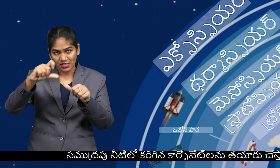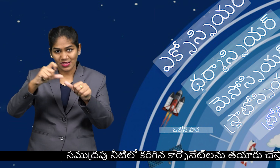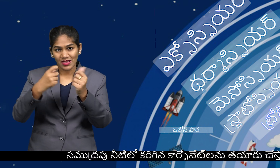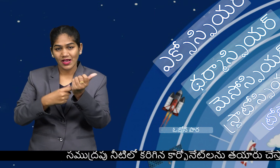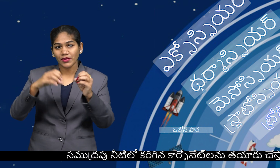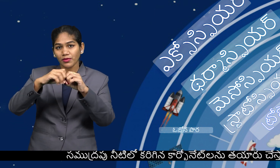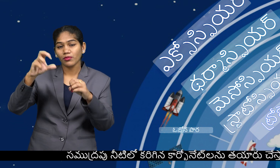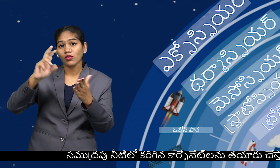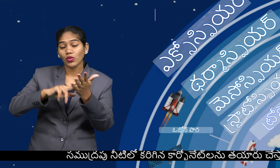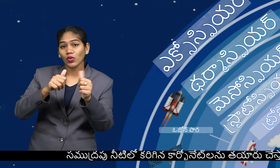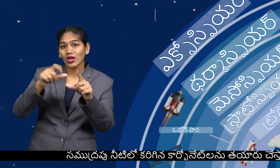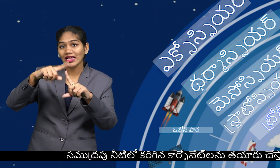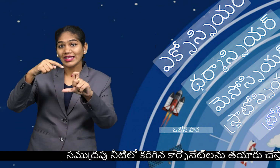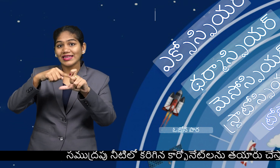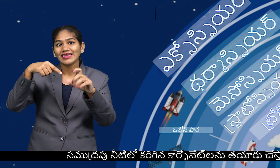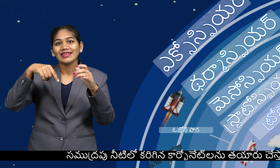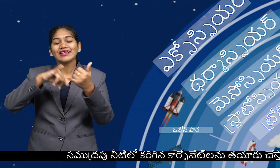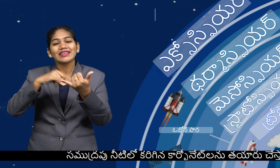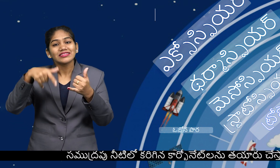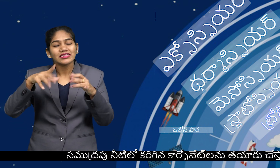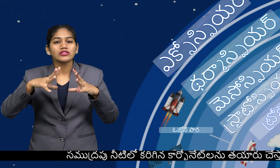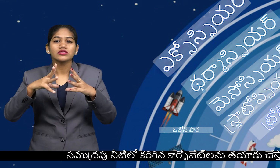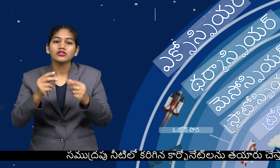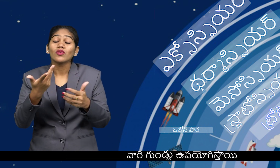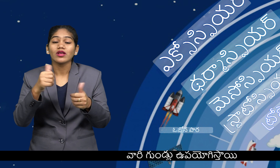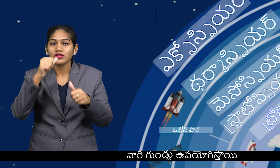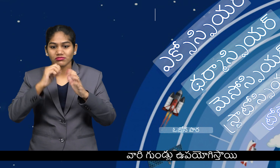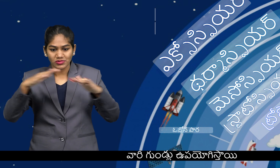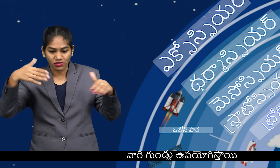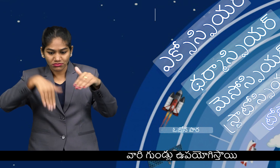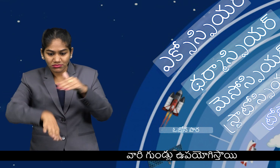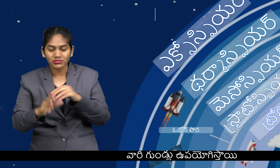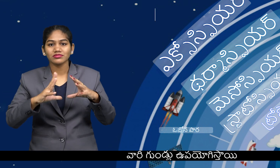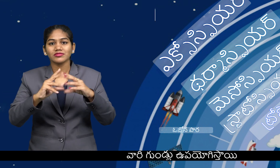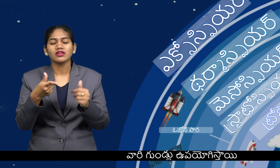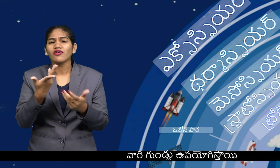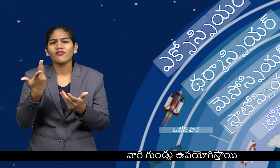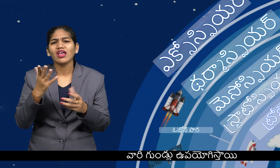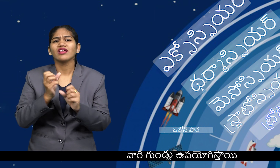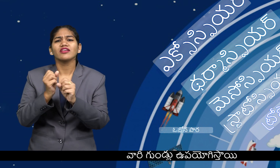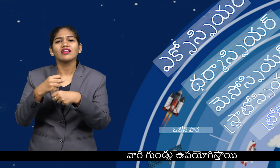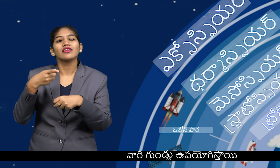సముద్రపు నీటిలో కరిగిన కార్బోనేట్లను తయారు చేస్తాయి. వారి గుండ్లు ఉపయోగిస్తాయి.